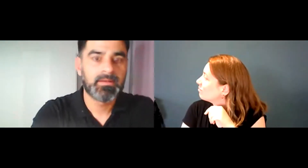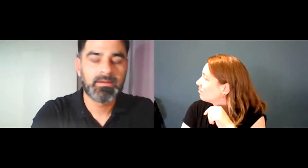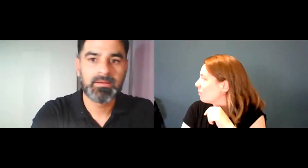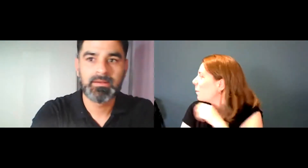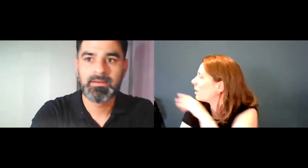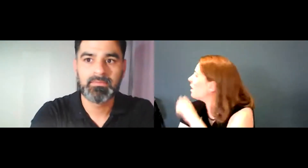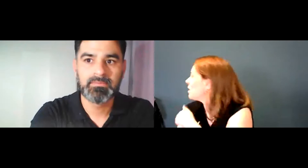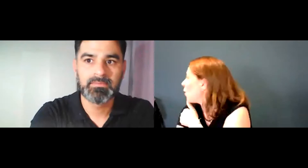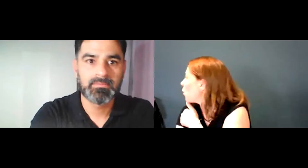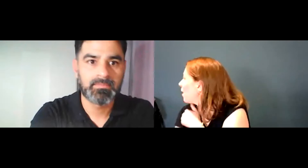Dime otra vez, audio.